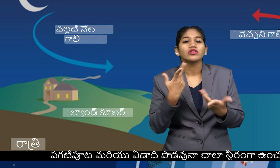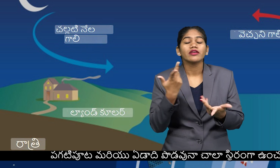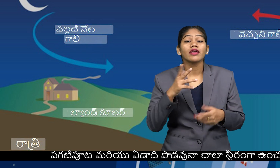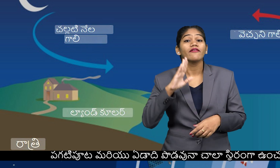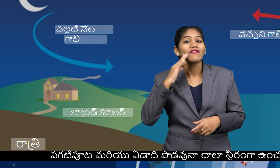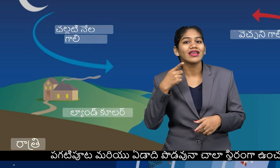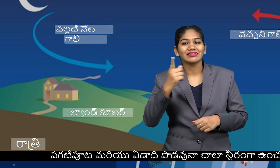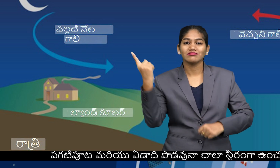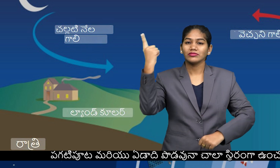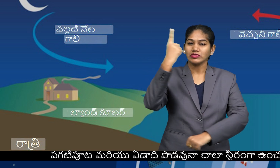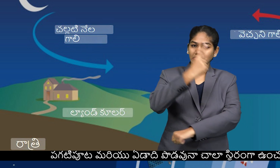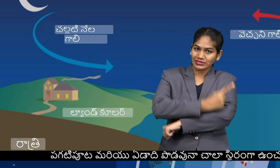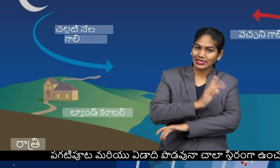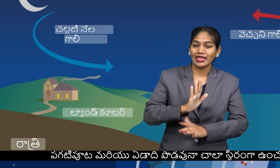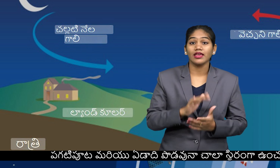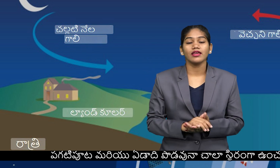ఉంచుతుంది.